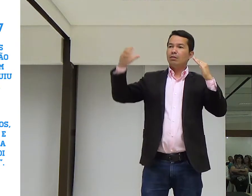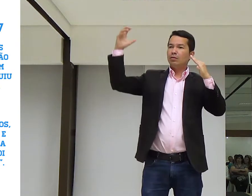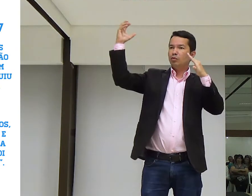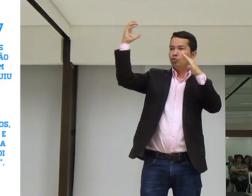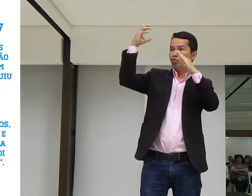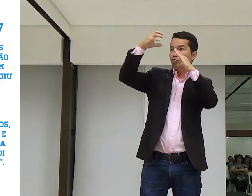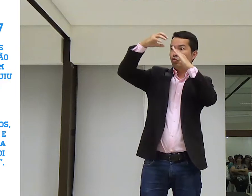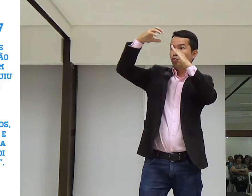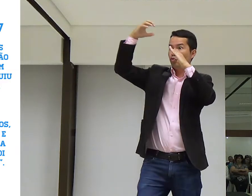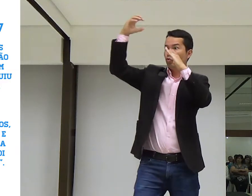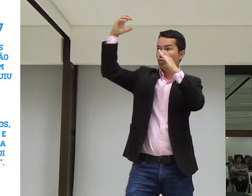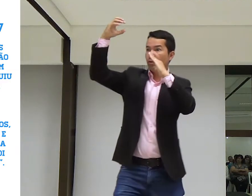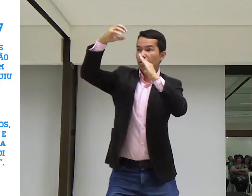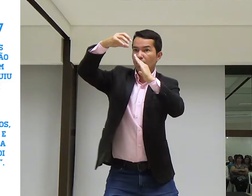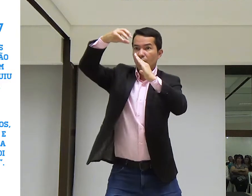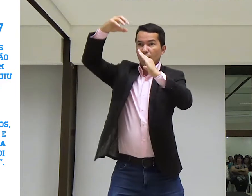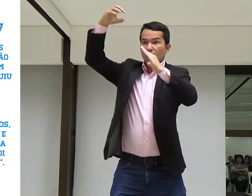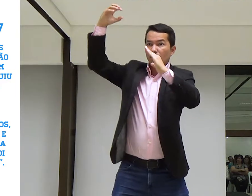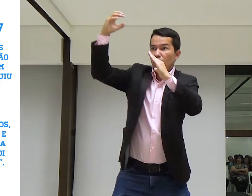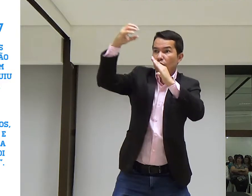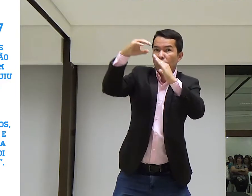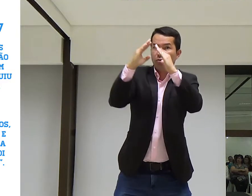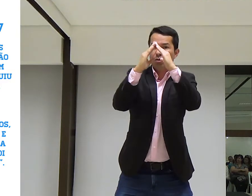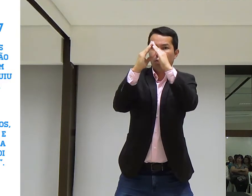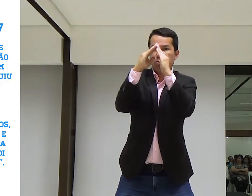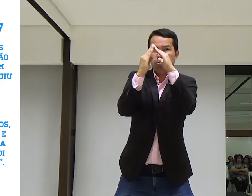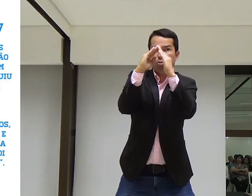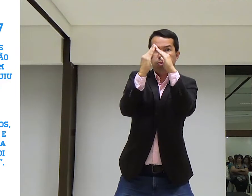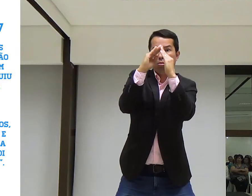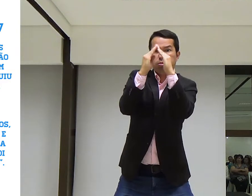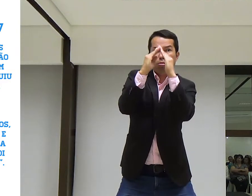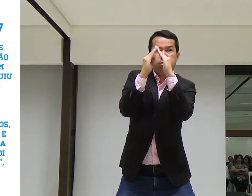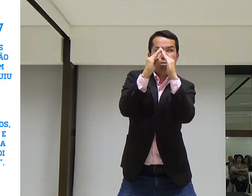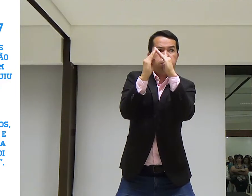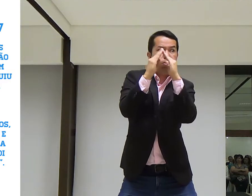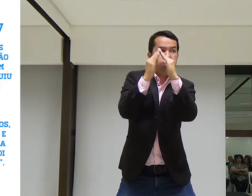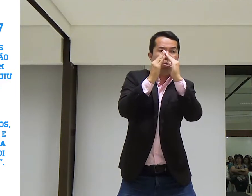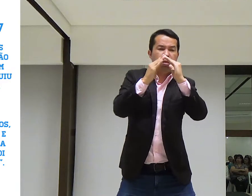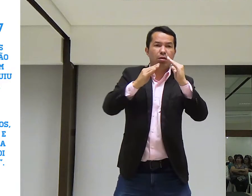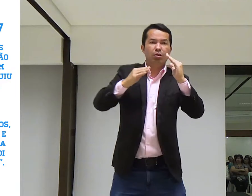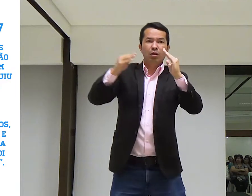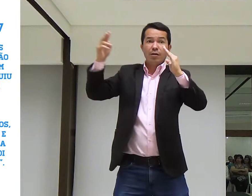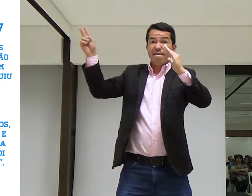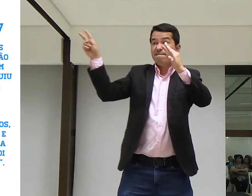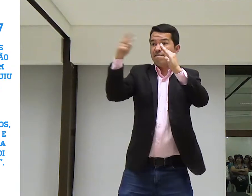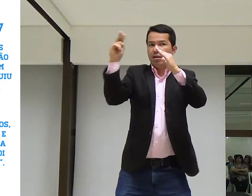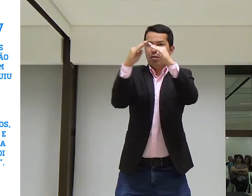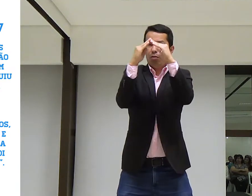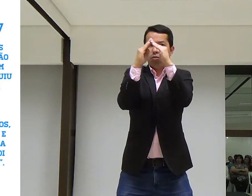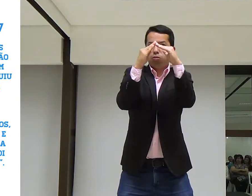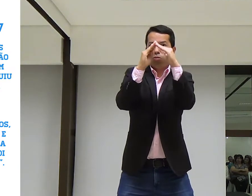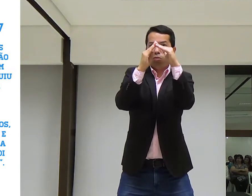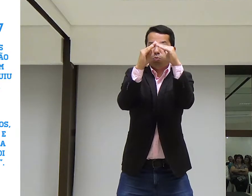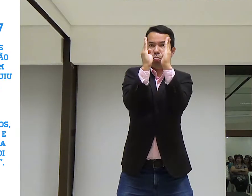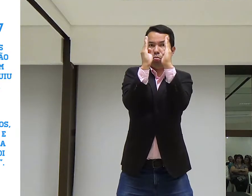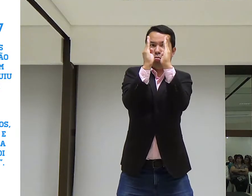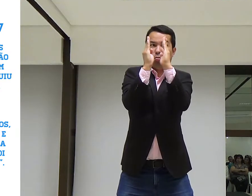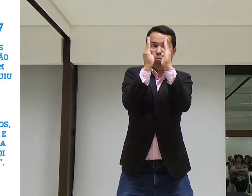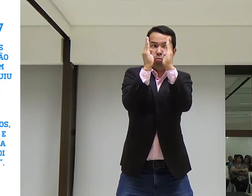bonita mesmo, mas a chuva vem e a casa não tem firmeza. O vento vem e a casa